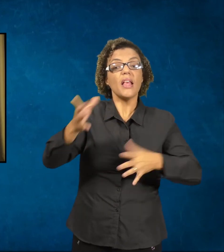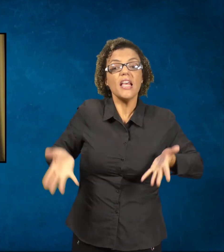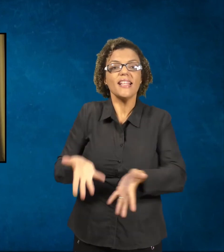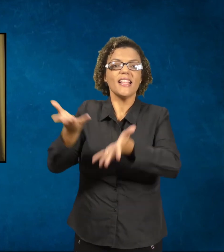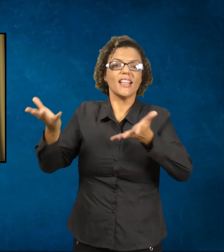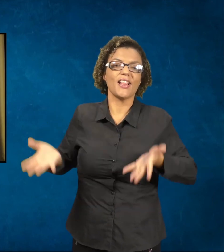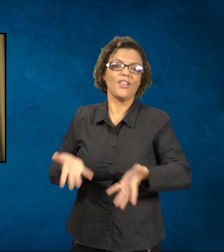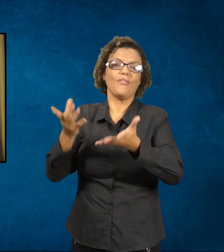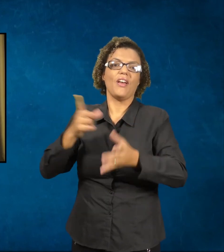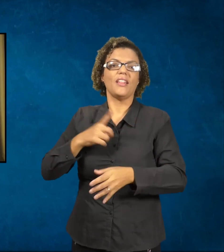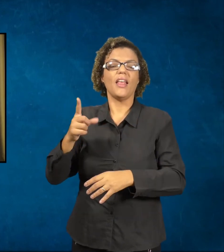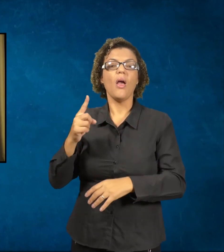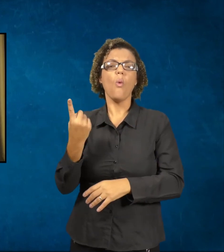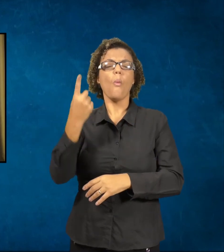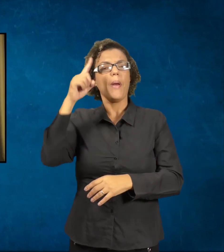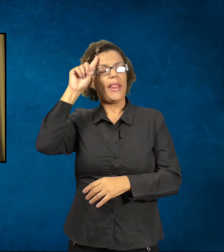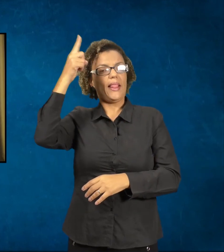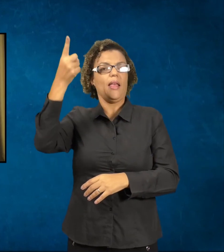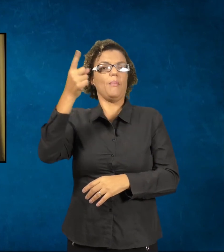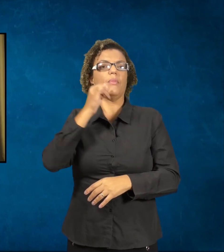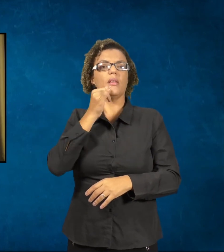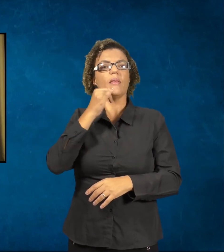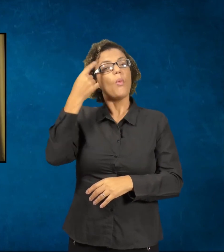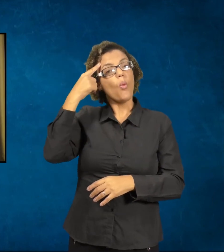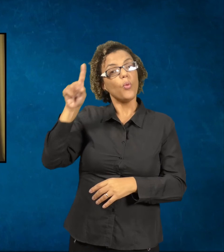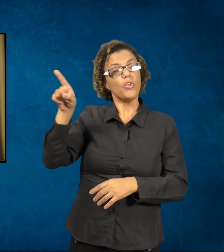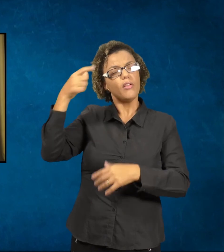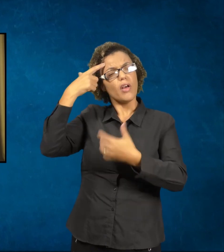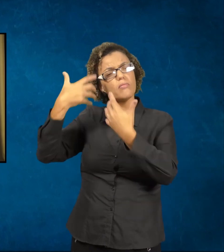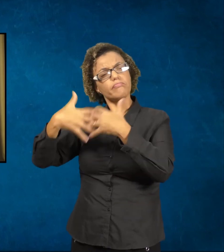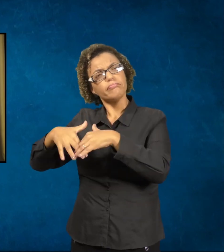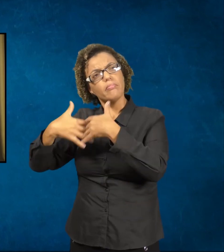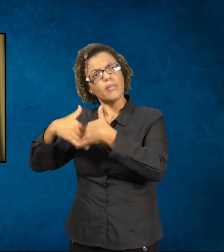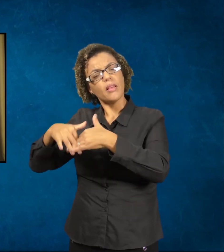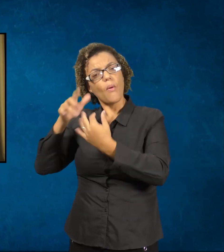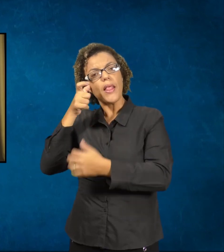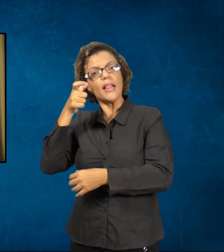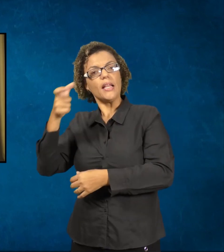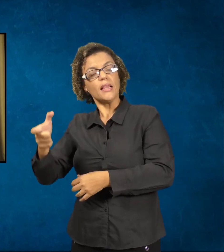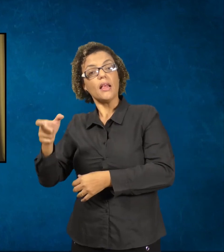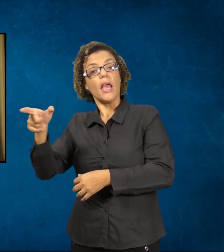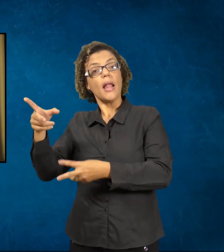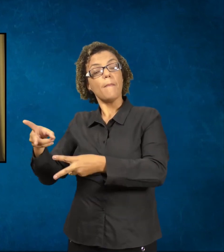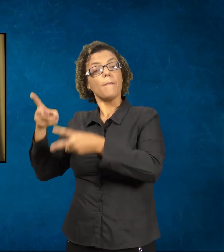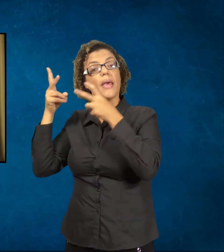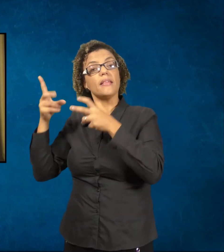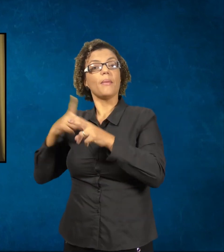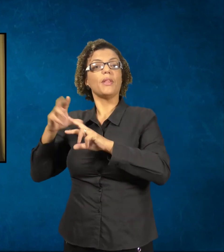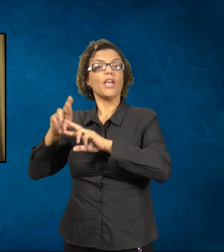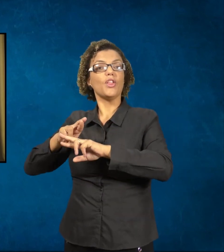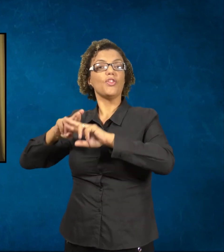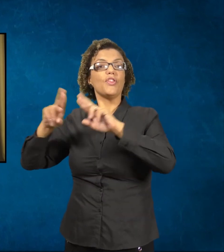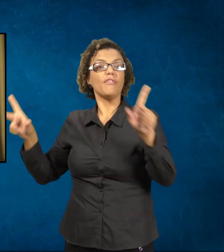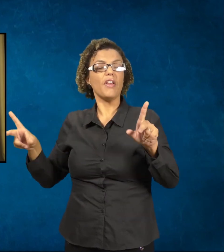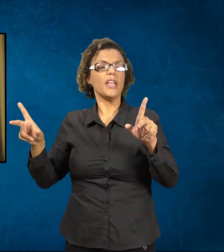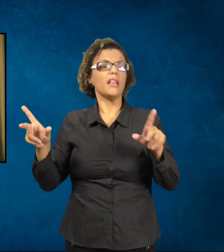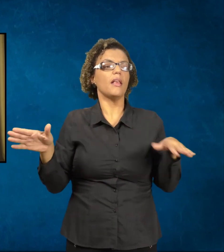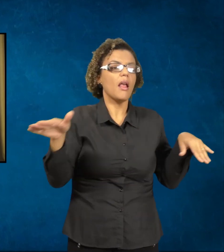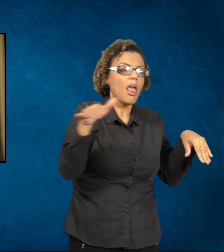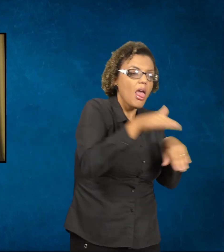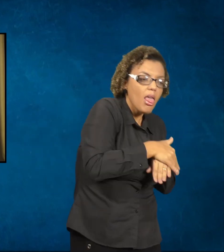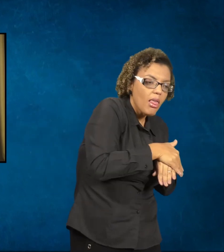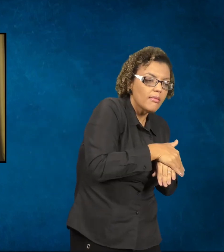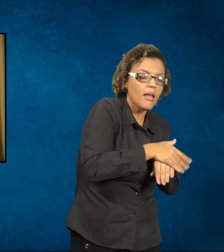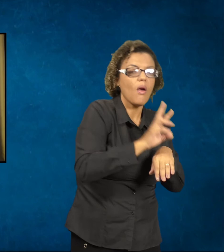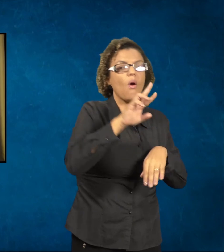contraste. Quando um dia ele faz uma reflexão interessante, ele percebe que existe uma diferença entre não pensar e pensar,